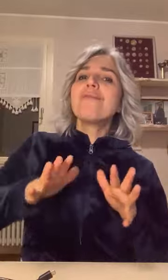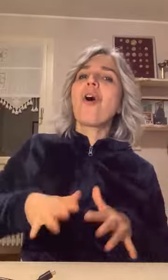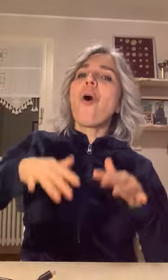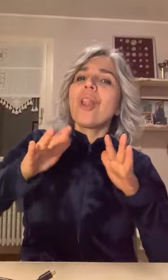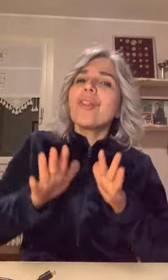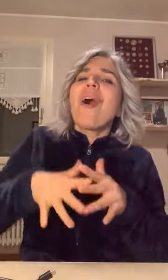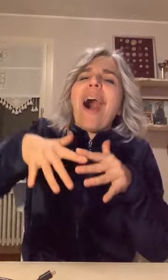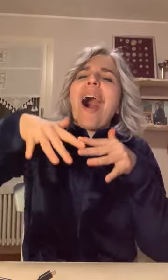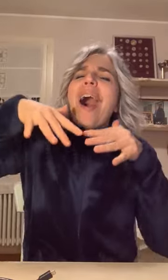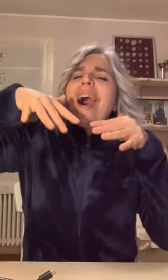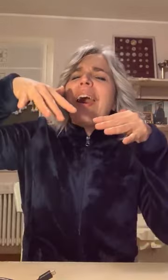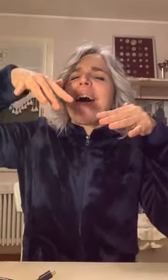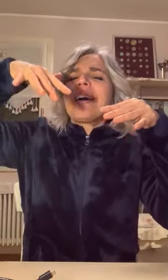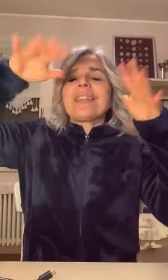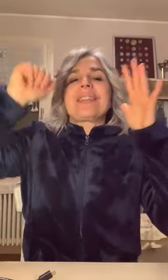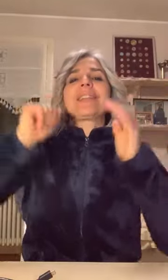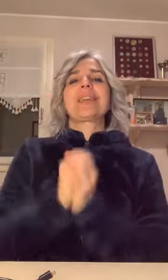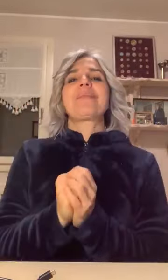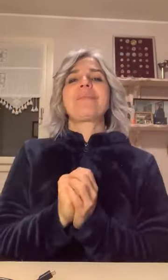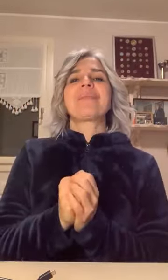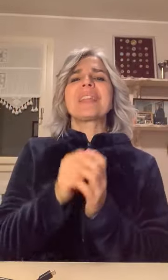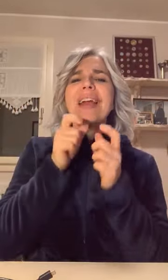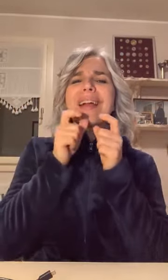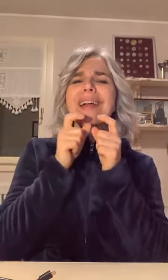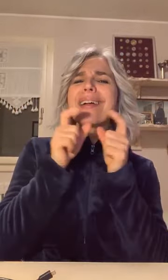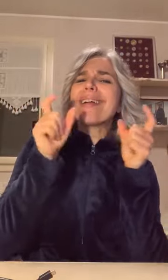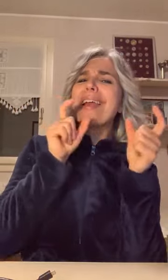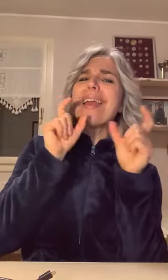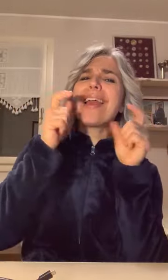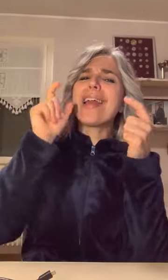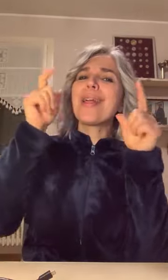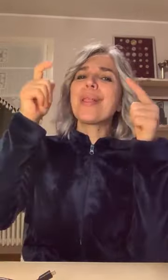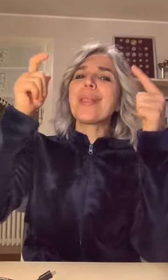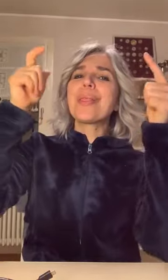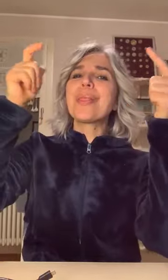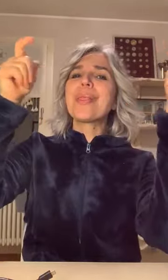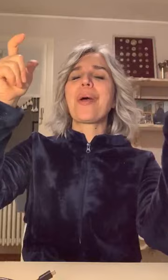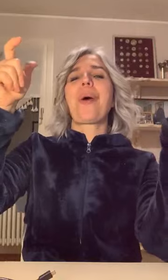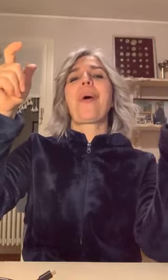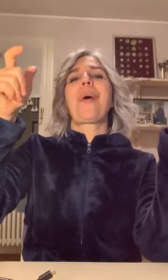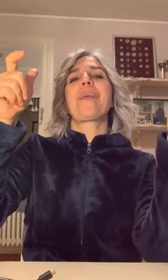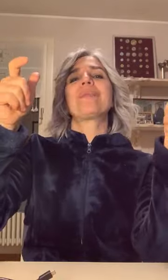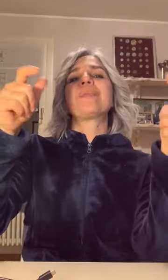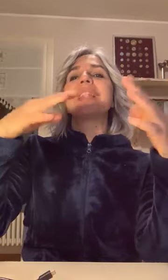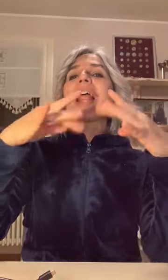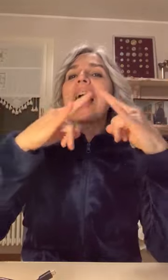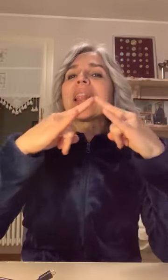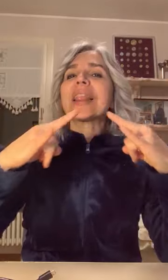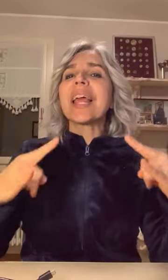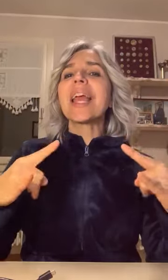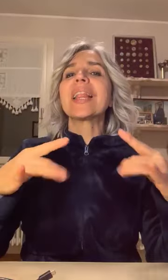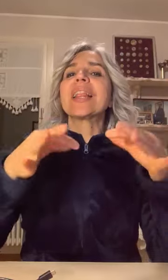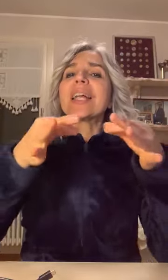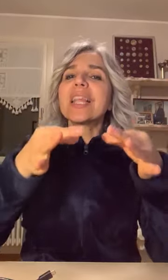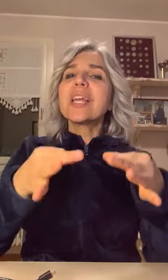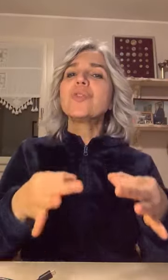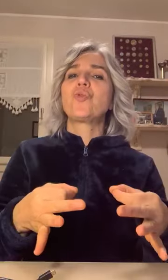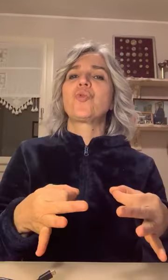un grido di esultanza e di vittoria risuona nella tenda dei giusti. La destra del Signore fa prodigi. Gloria a